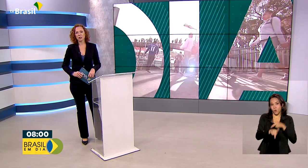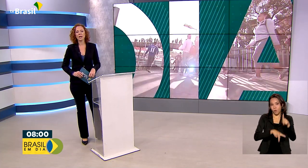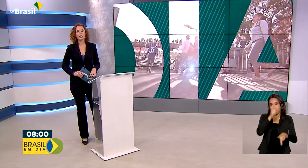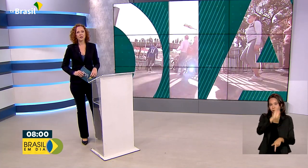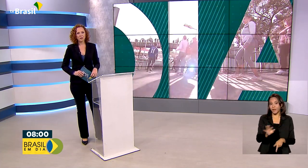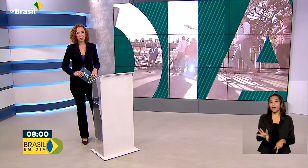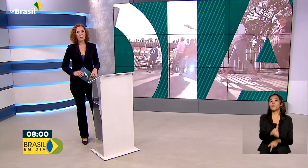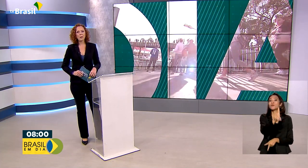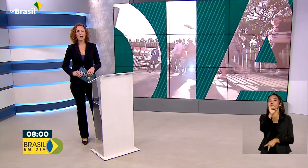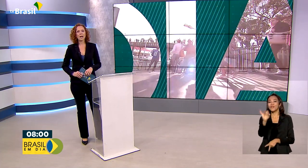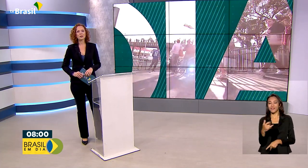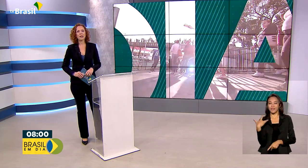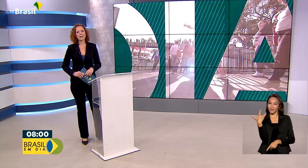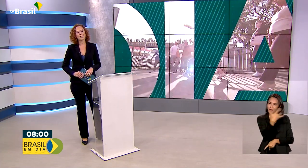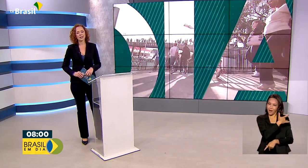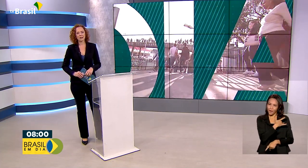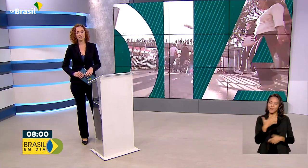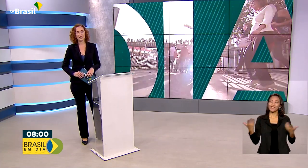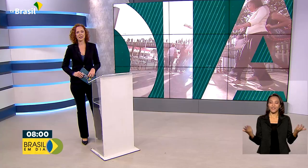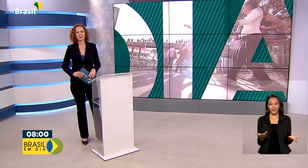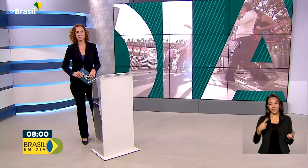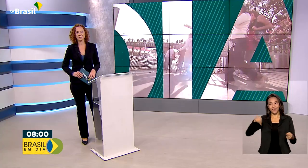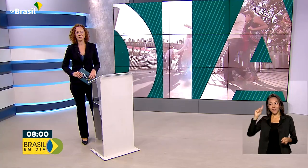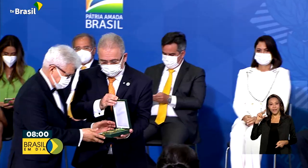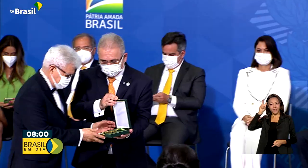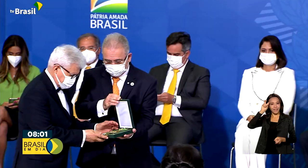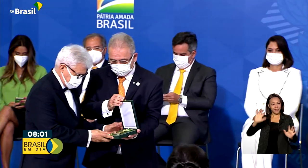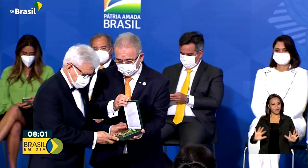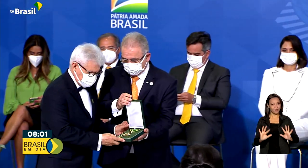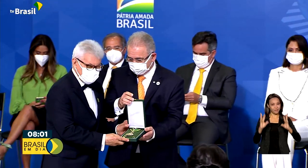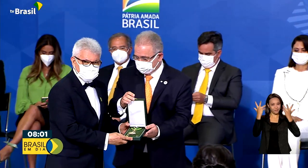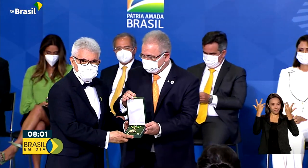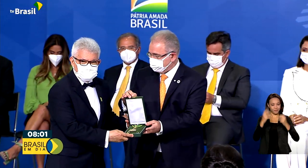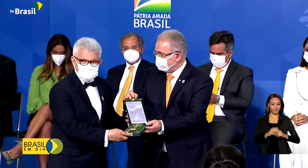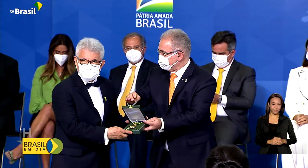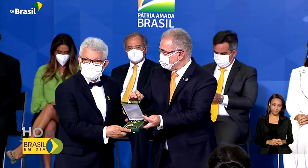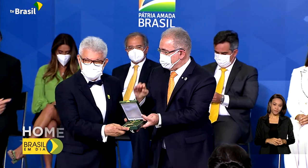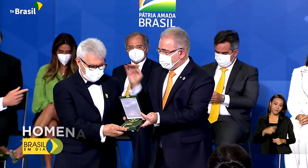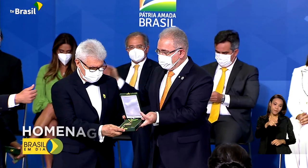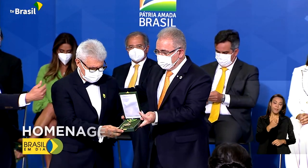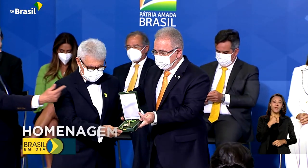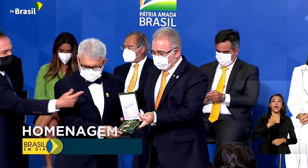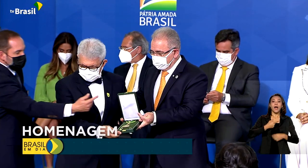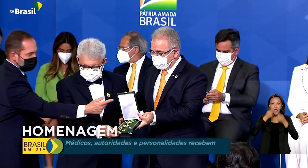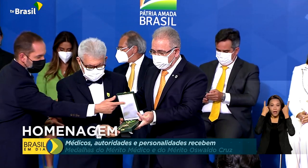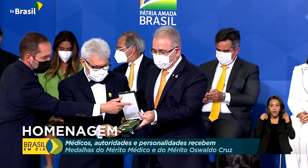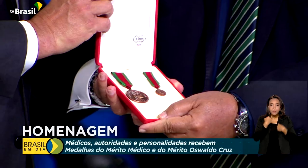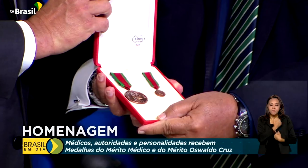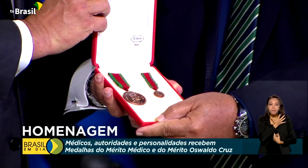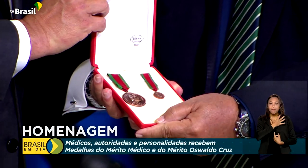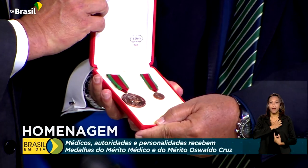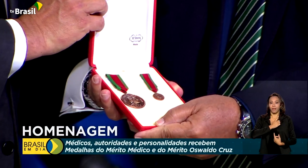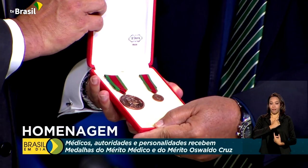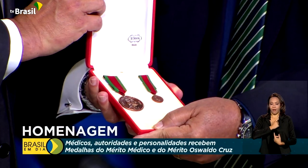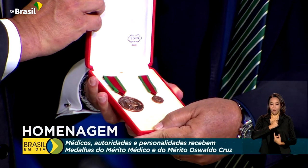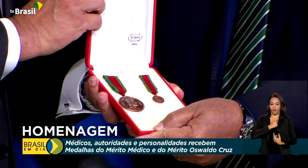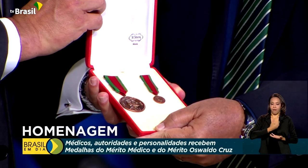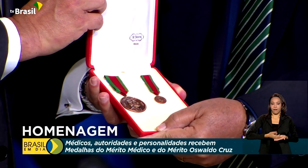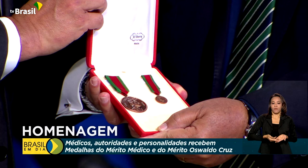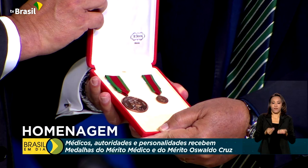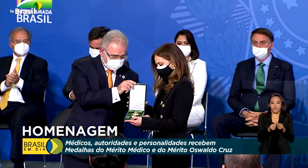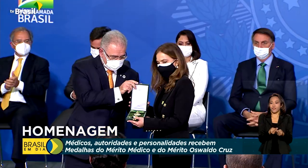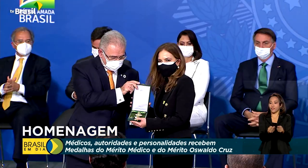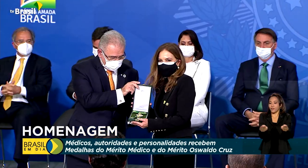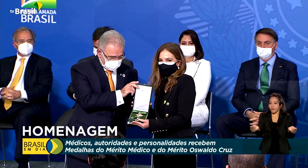dia da saúde que foi comemorado nesta quinta-feira e as medalhas da Ordem do mérito médico e do mérito